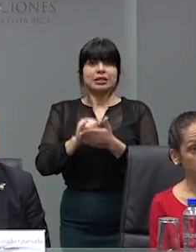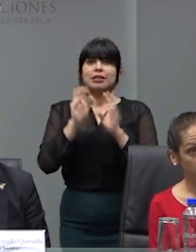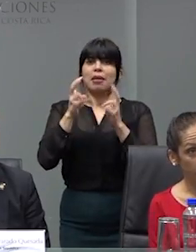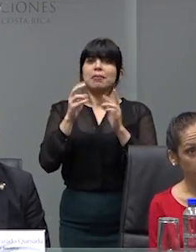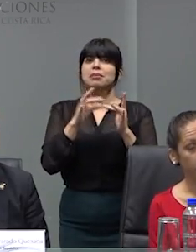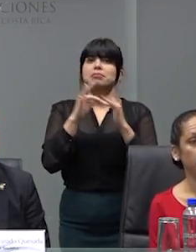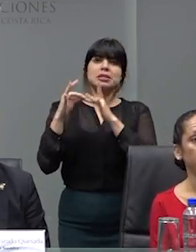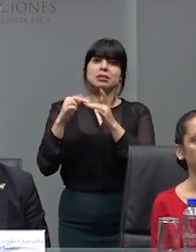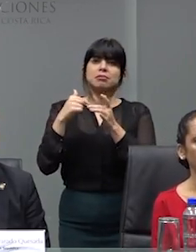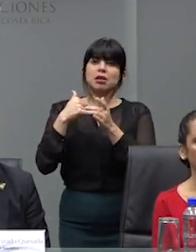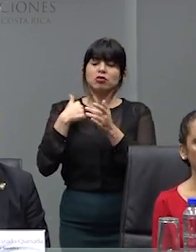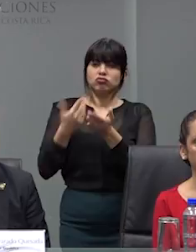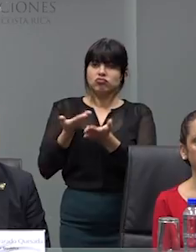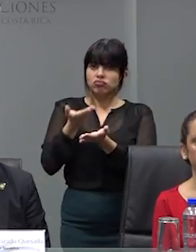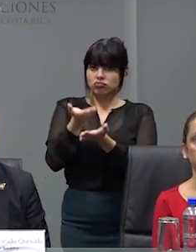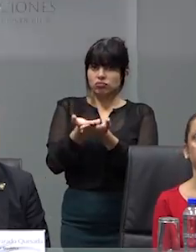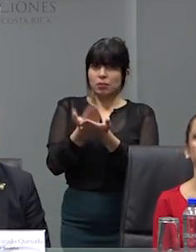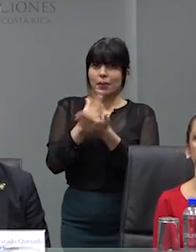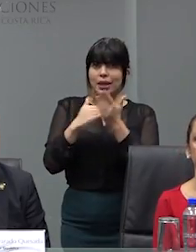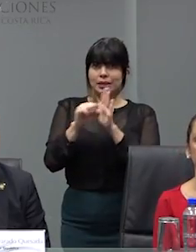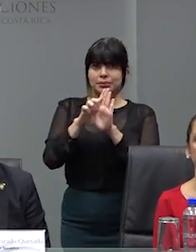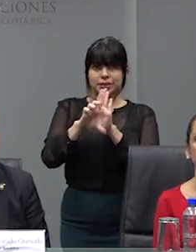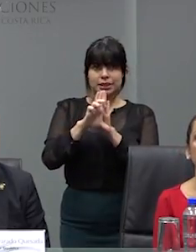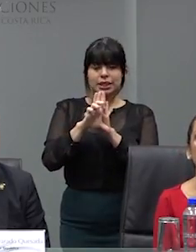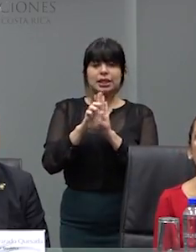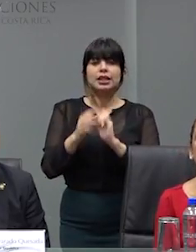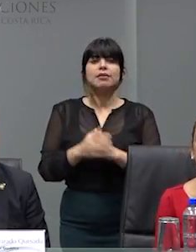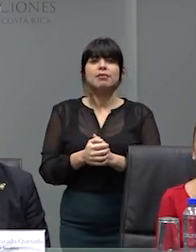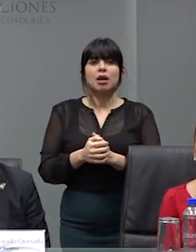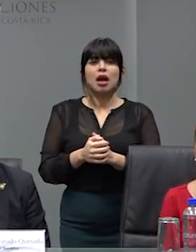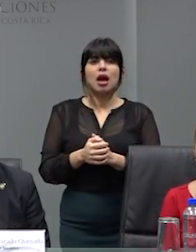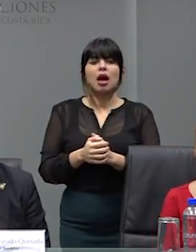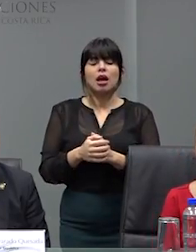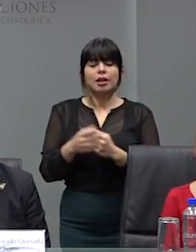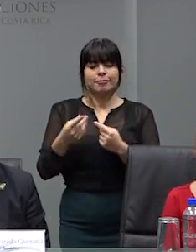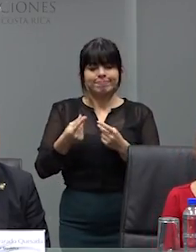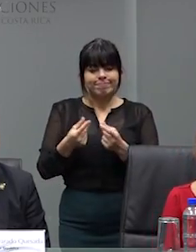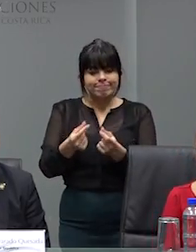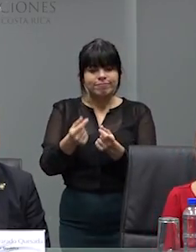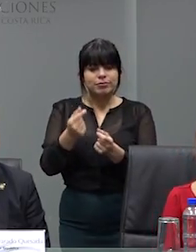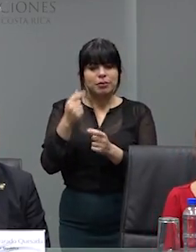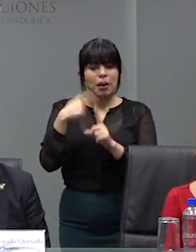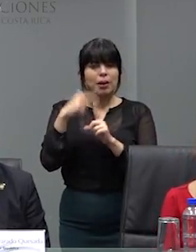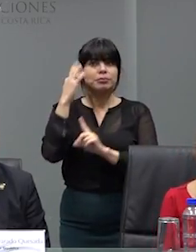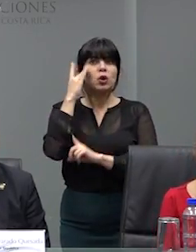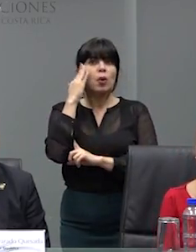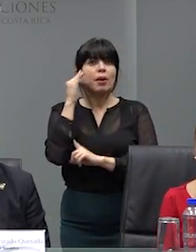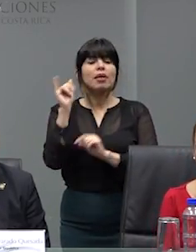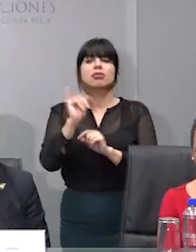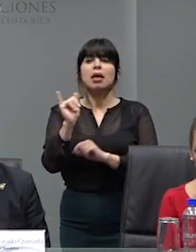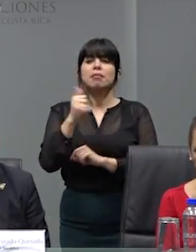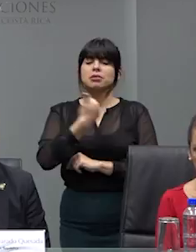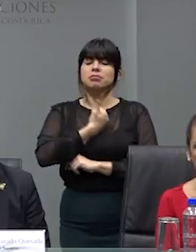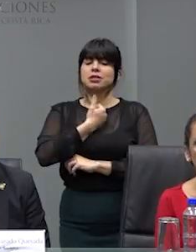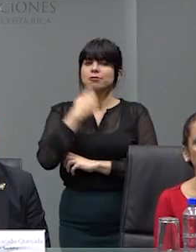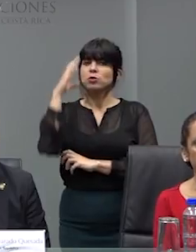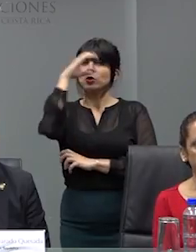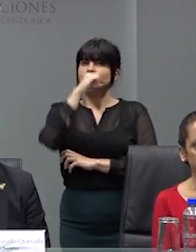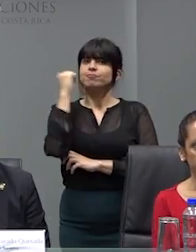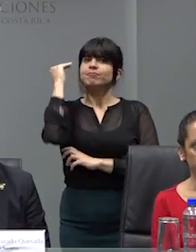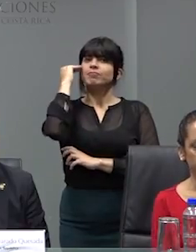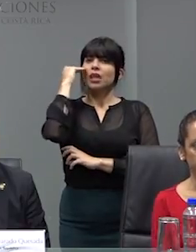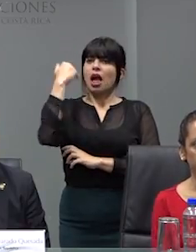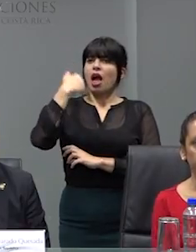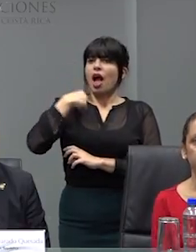tema principal que se planteó desde la Asamblea Legislativa, la premura, la preocupación, pero también la conciencia de